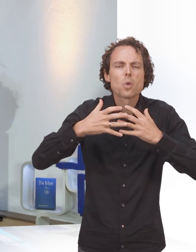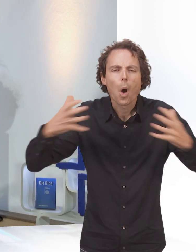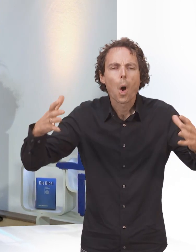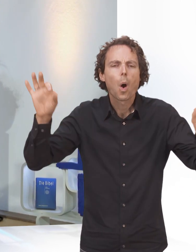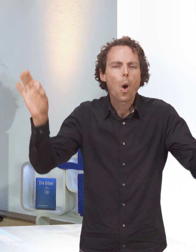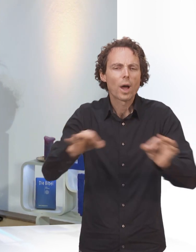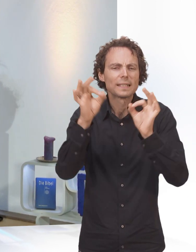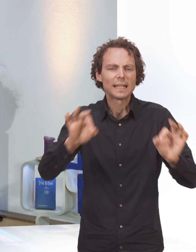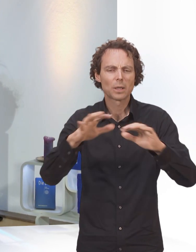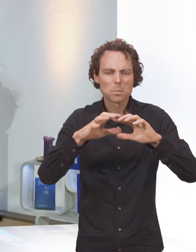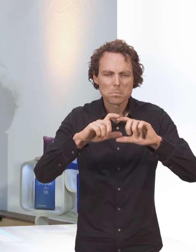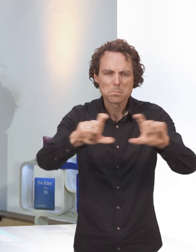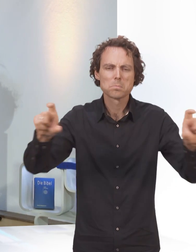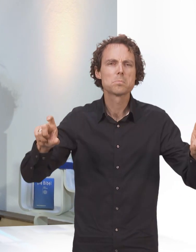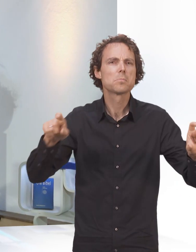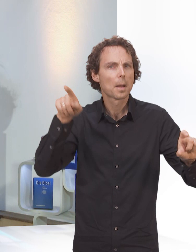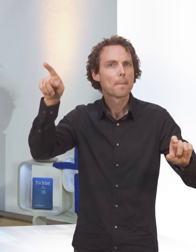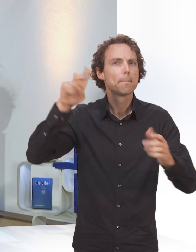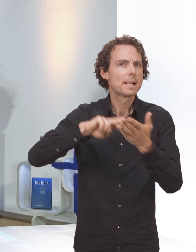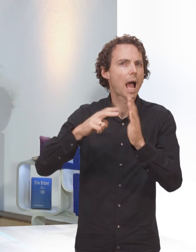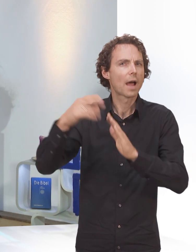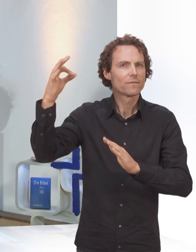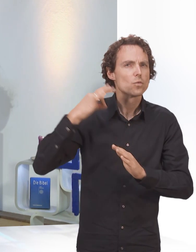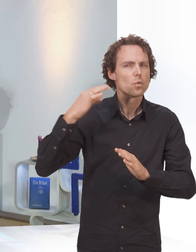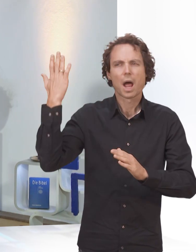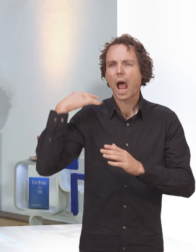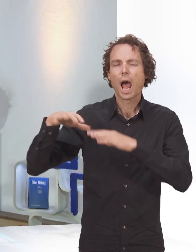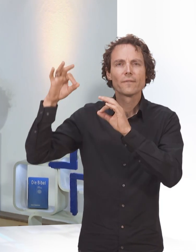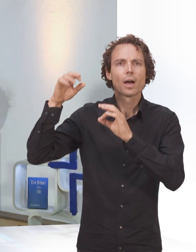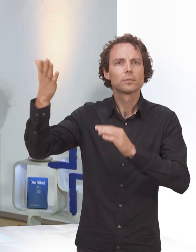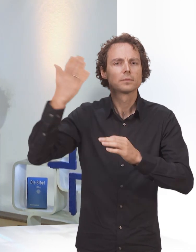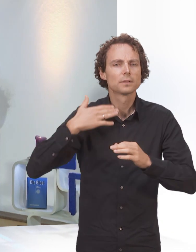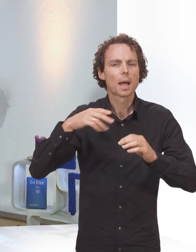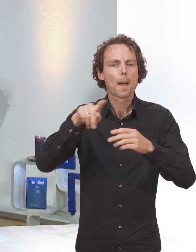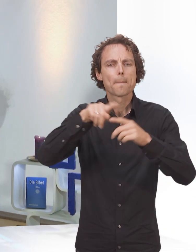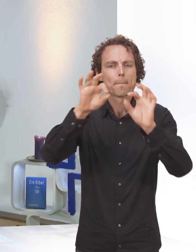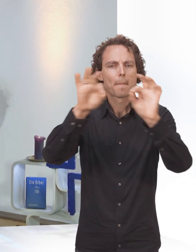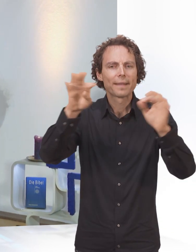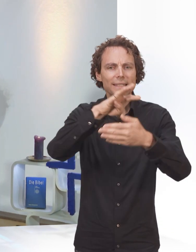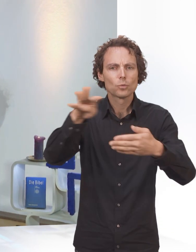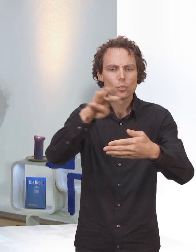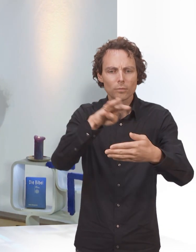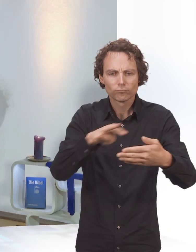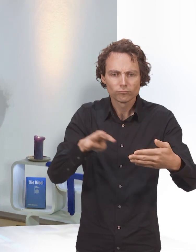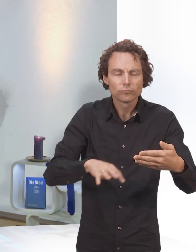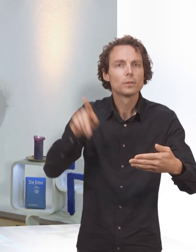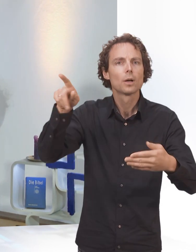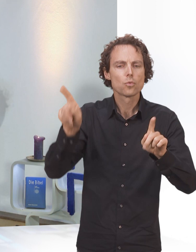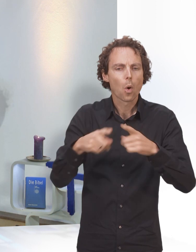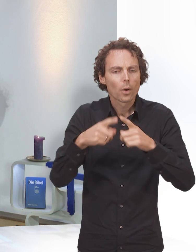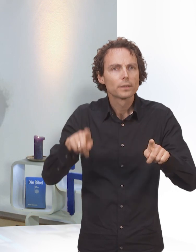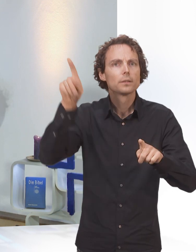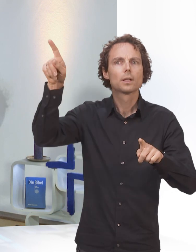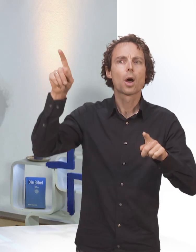vorgestellt. Das war sein Plan mit uns, ganz am Anfang. Er gab uns die Partitur, gab uns die Noten. Er war der Komponist und der